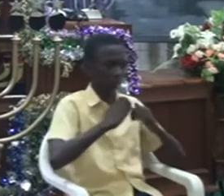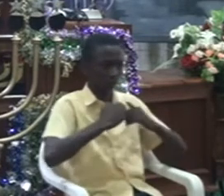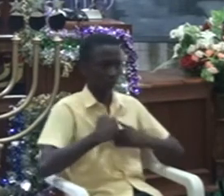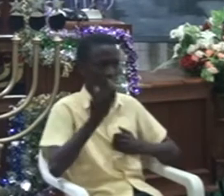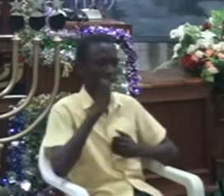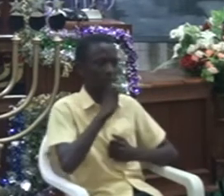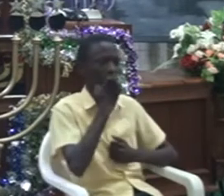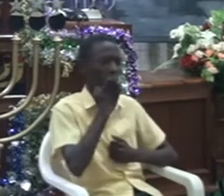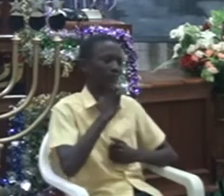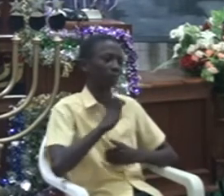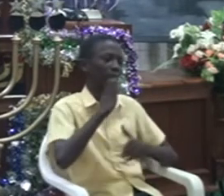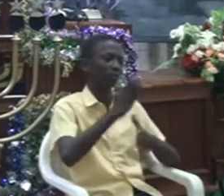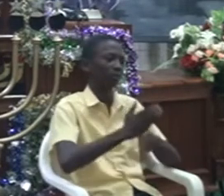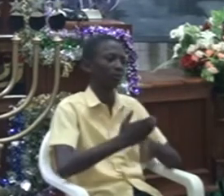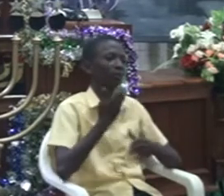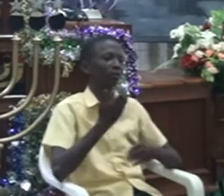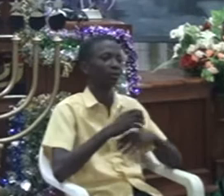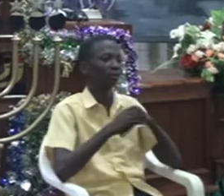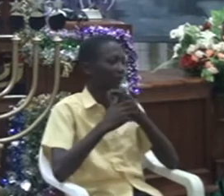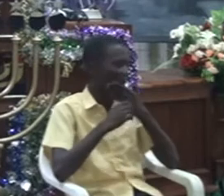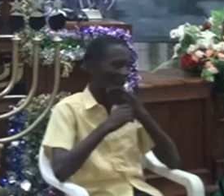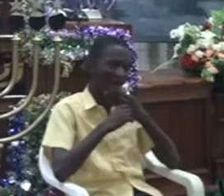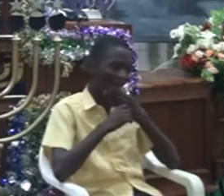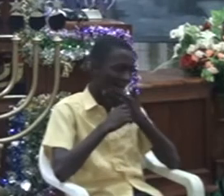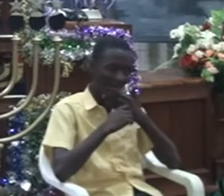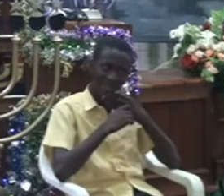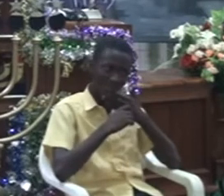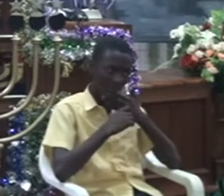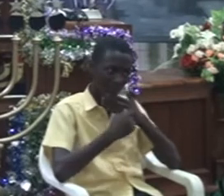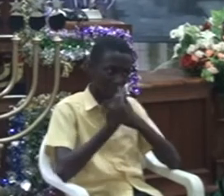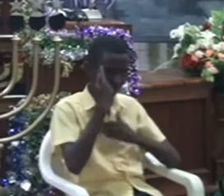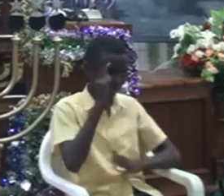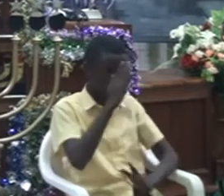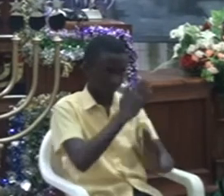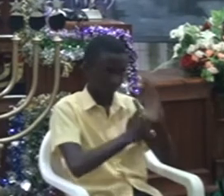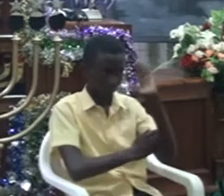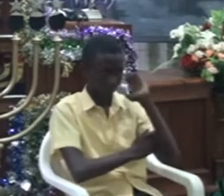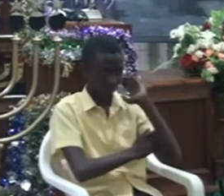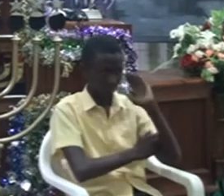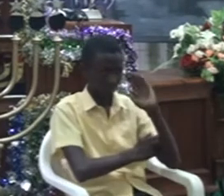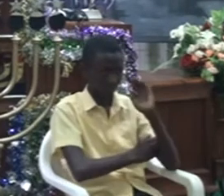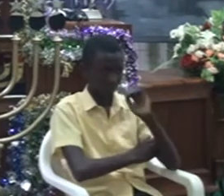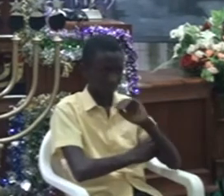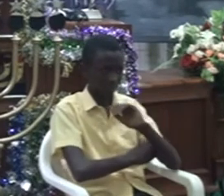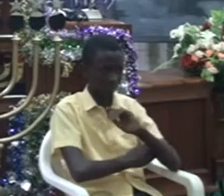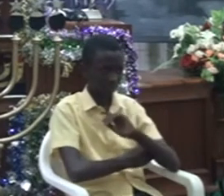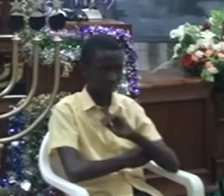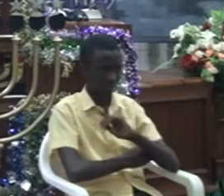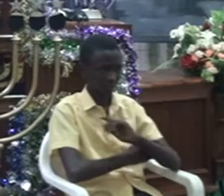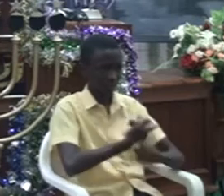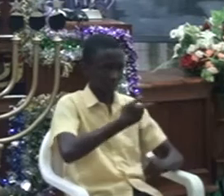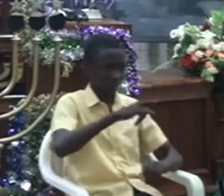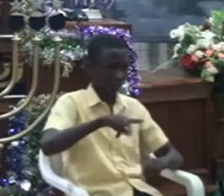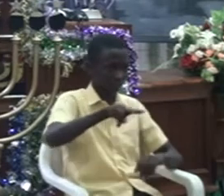kweli uliamini kupitia Roho Mtakatifu, pour Dieu, kwa Mungu yeye,